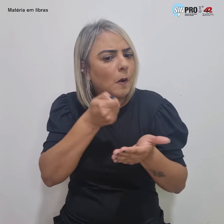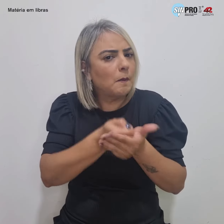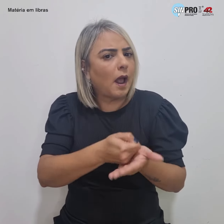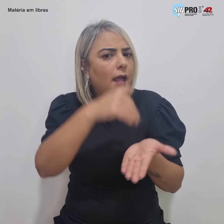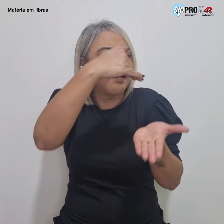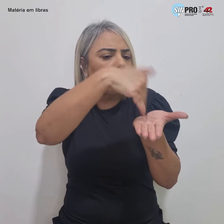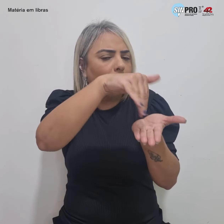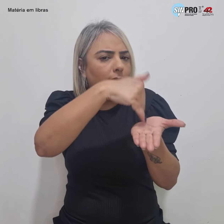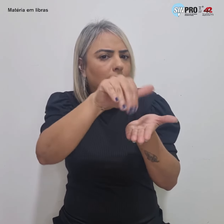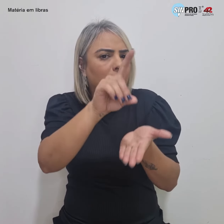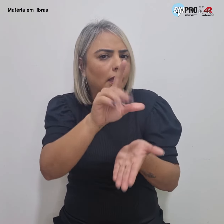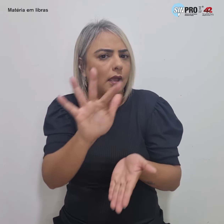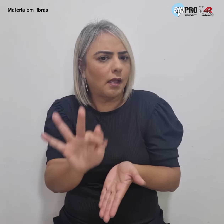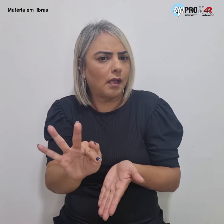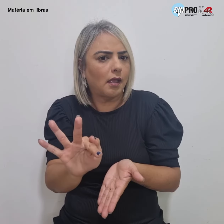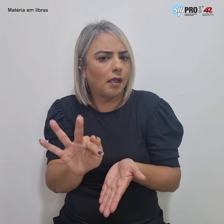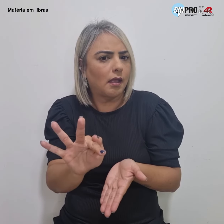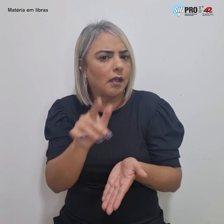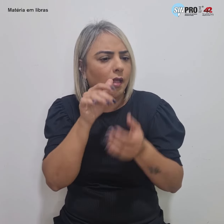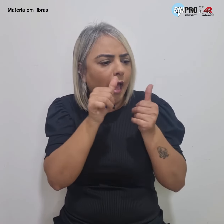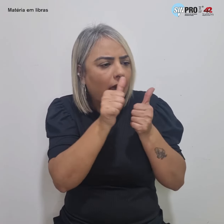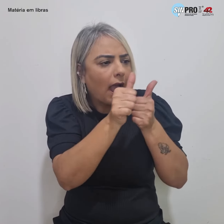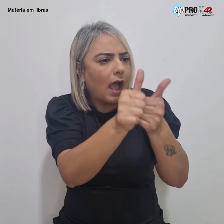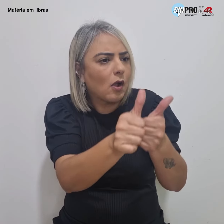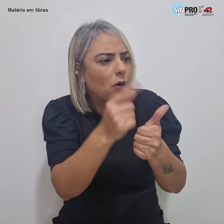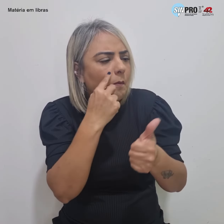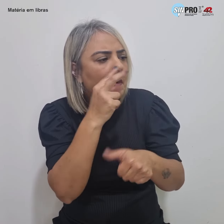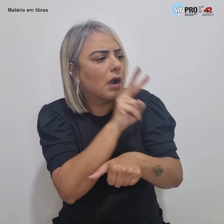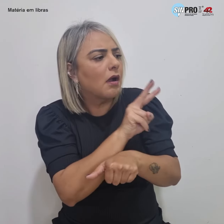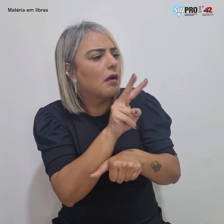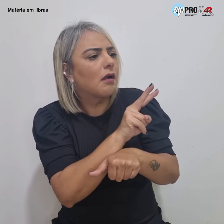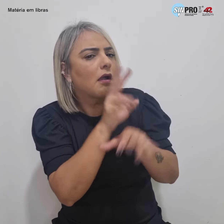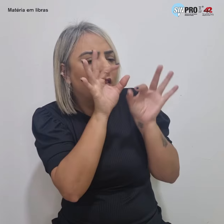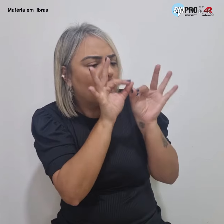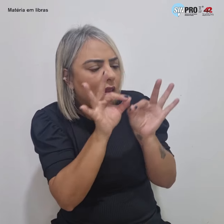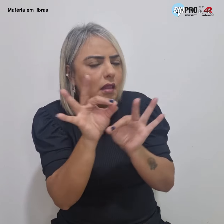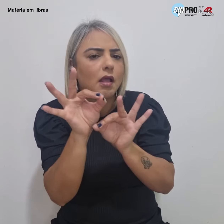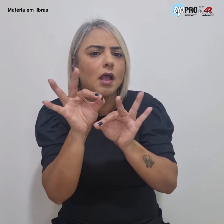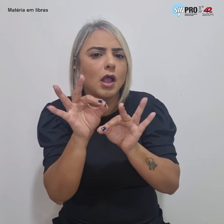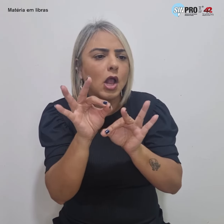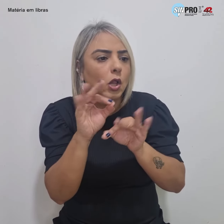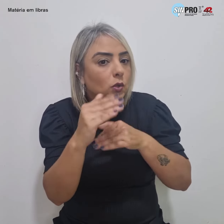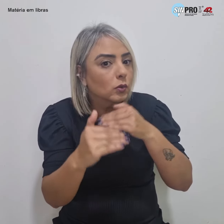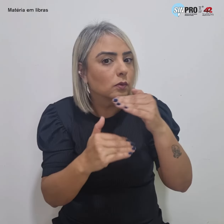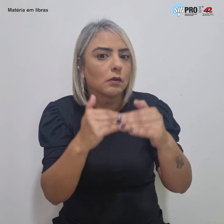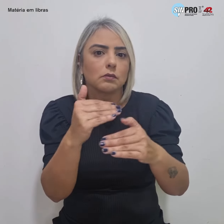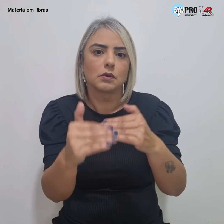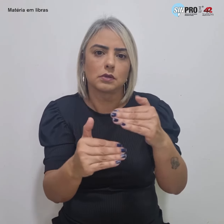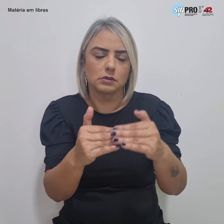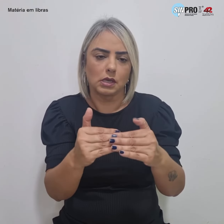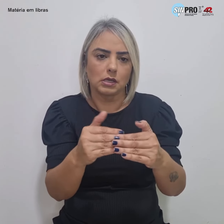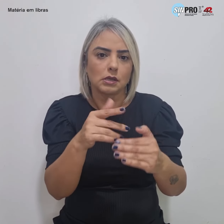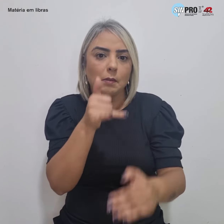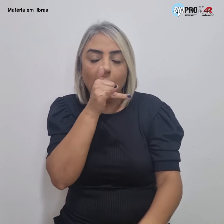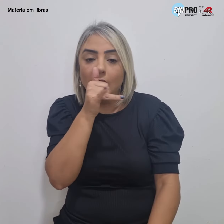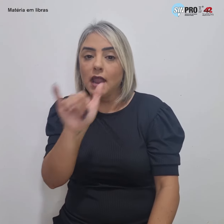secretaria de educação acompanhe e fiscalize de perto todo o processo a fim de evitar qualquer